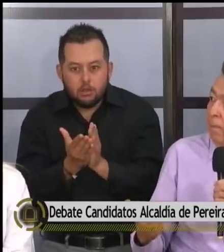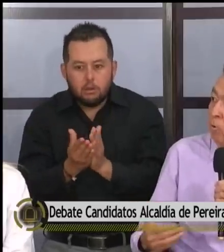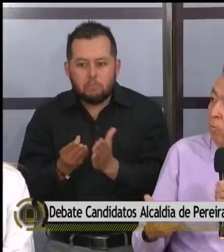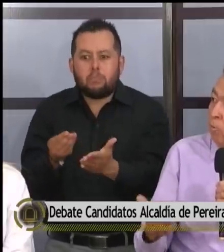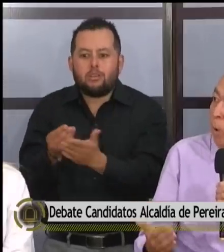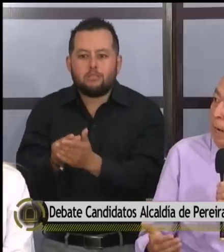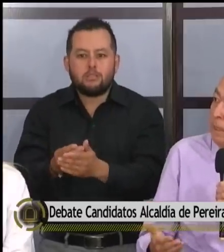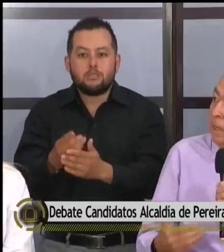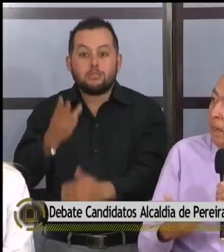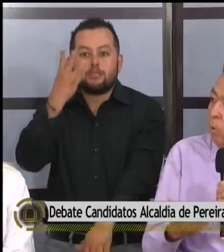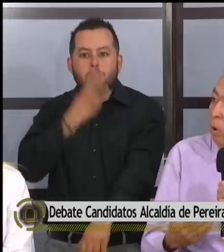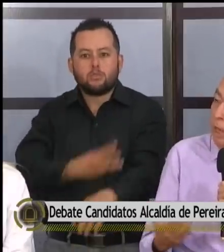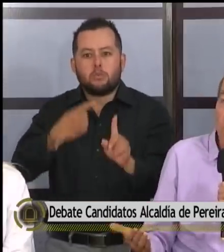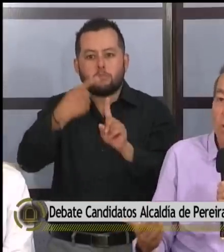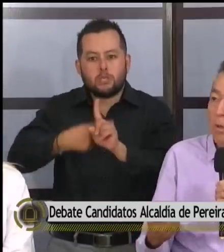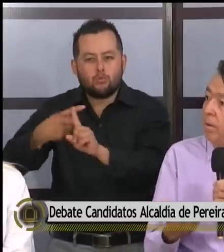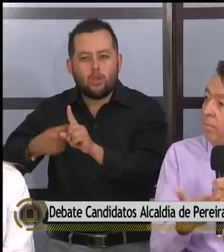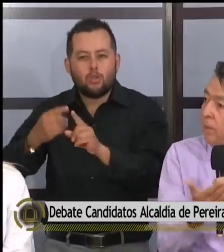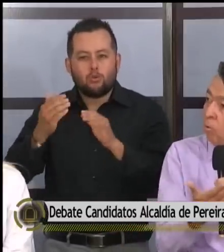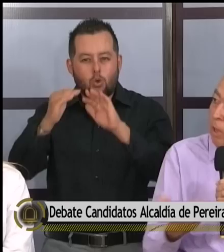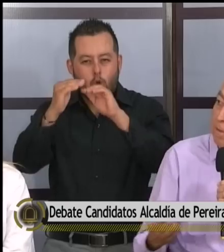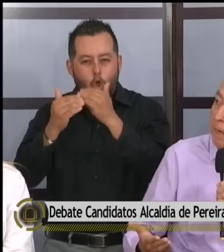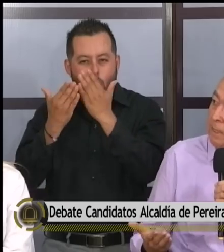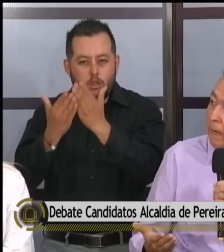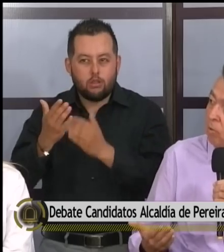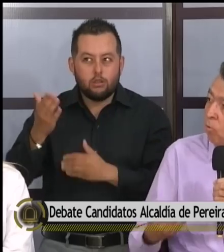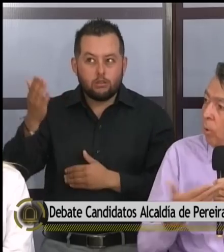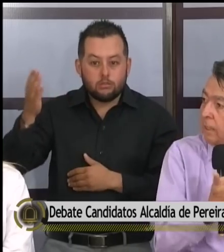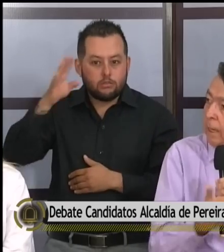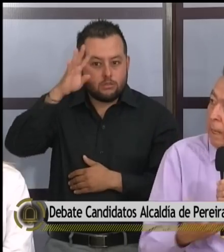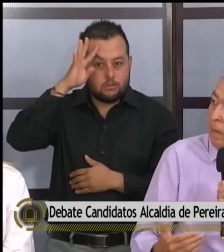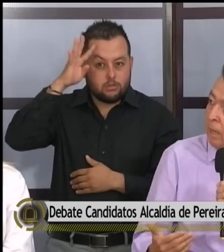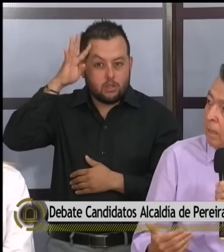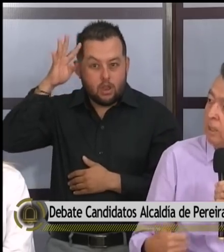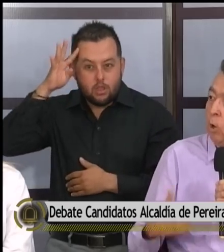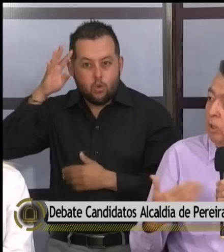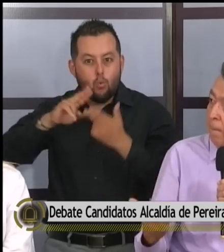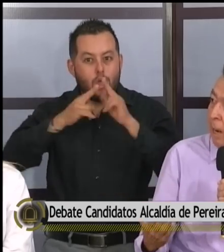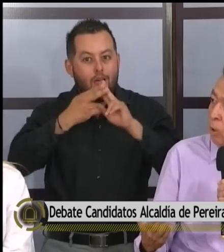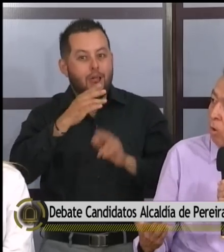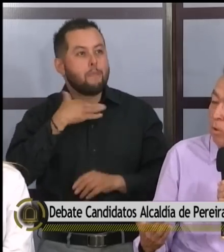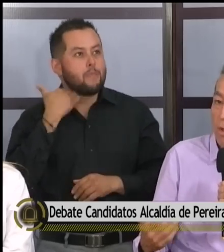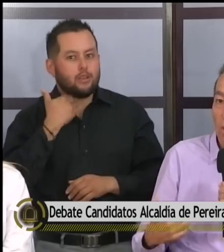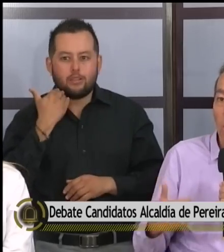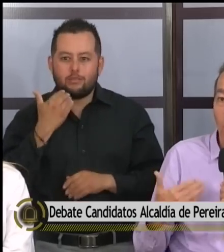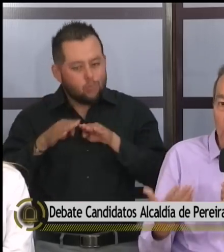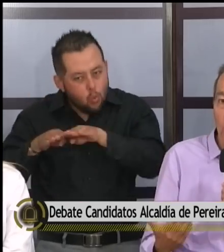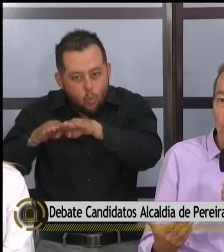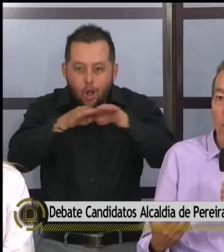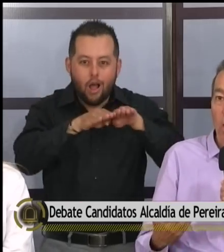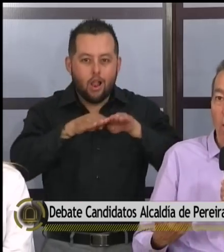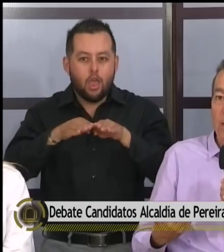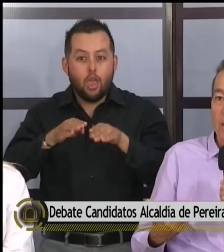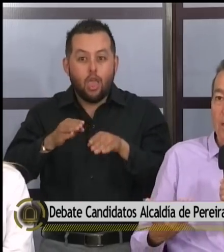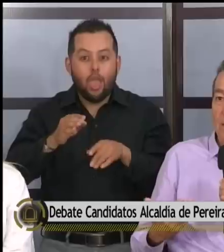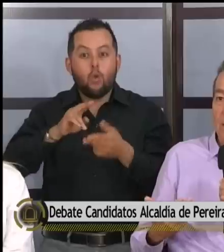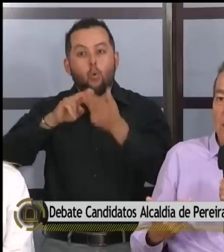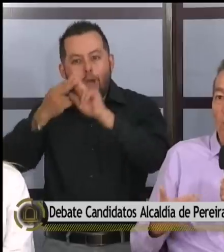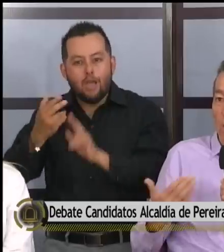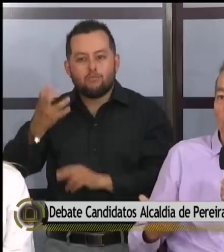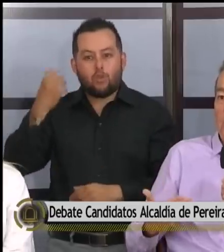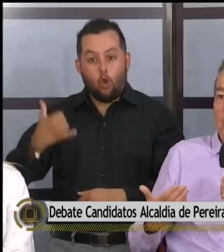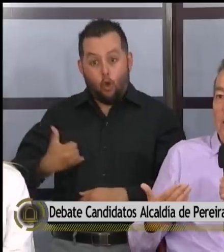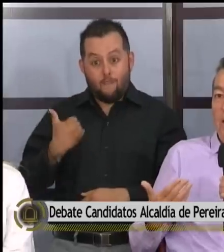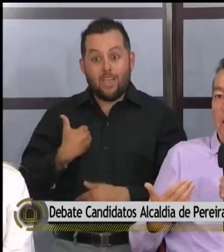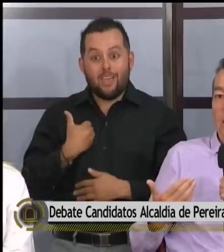millones de pesos mensuales en un colegio de esos que están en Cerritos o en la salida Armenia, sino que sea para todos. Como cuando yo estuve joven, que